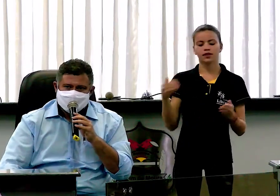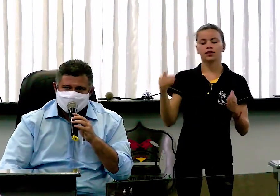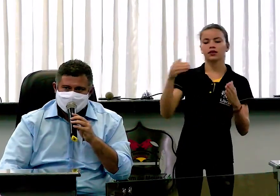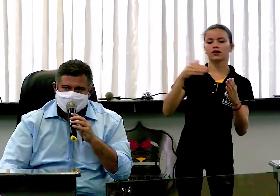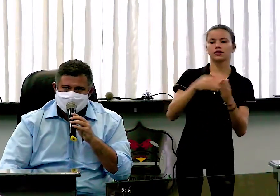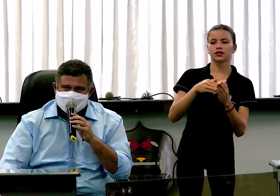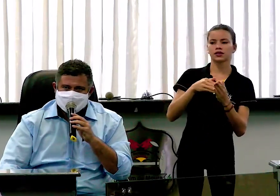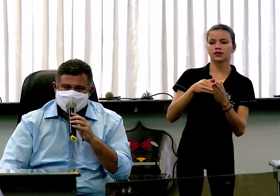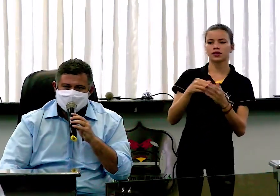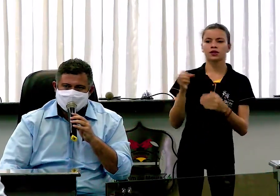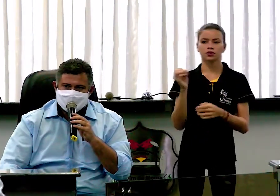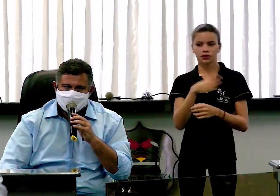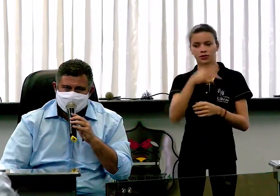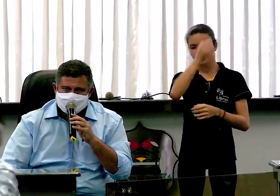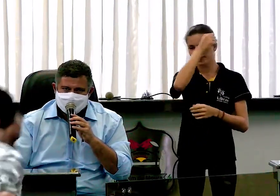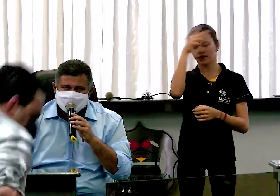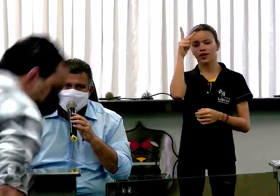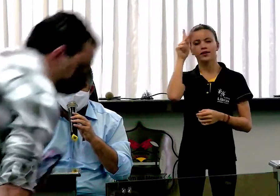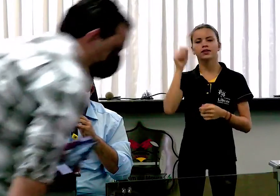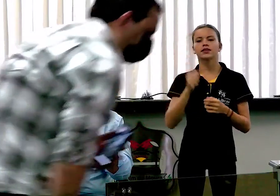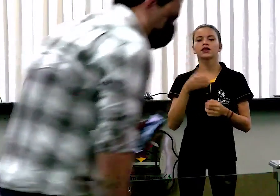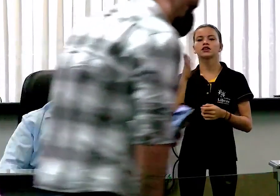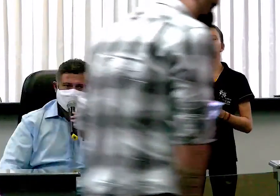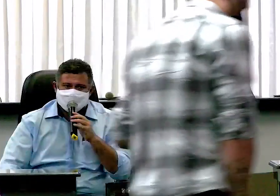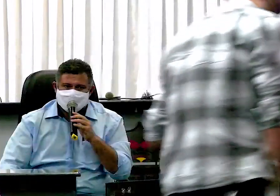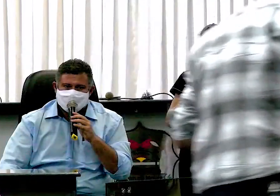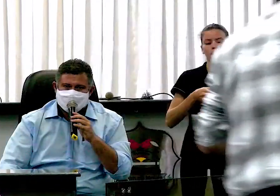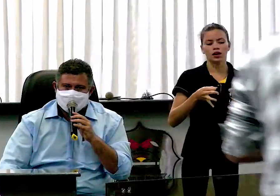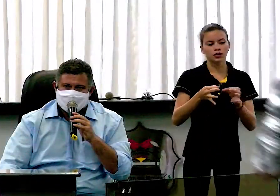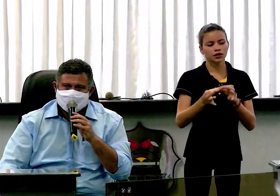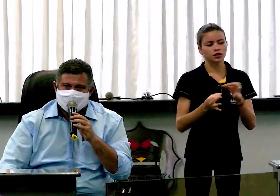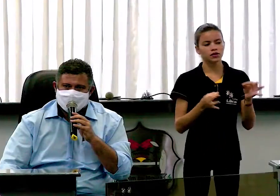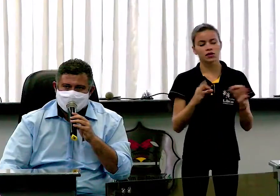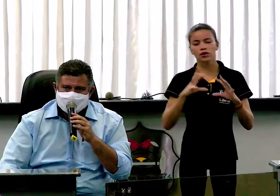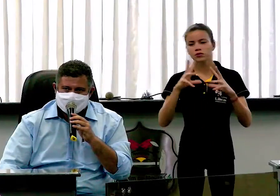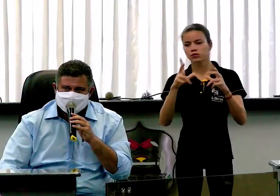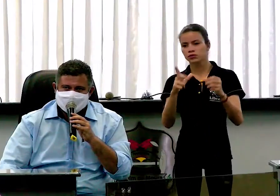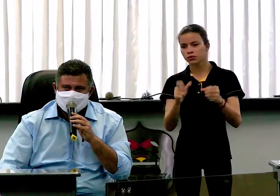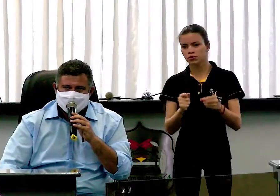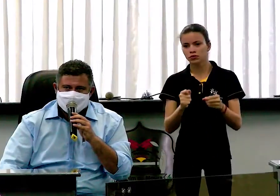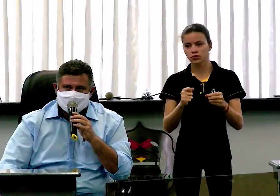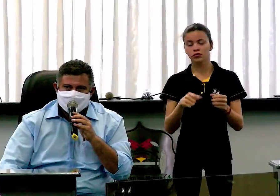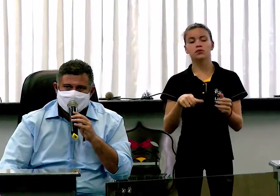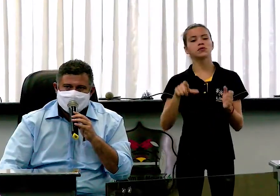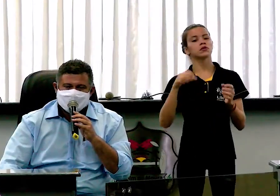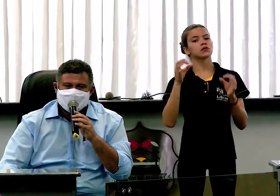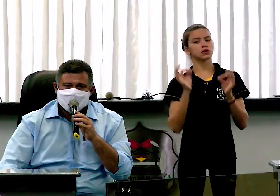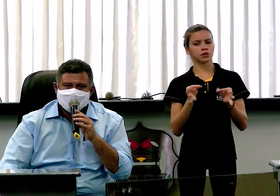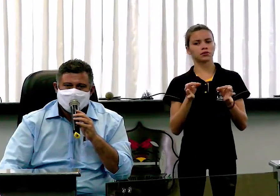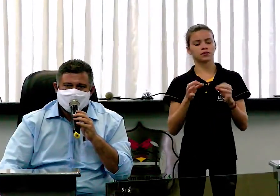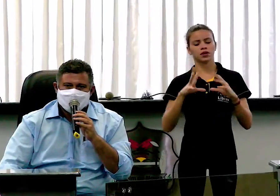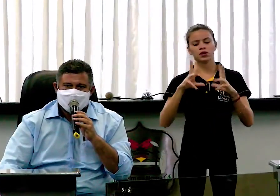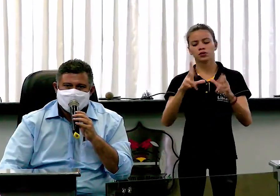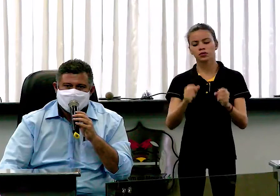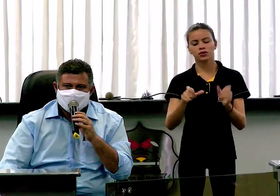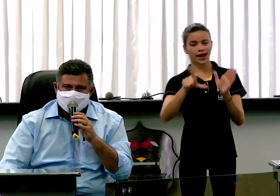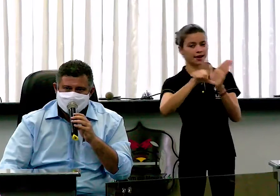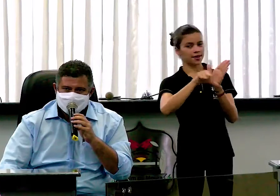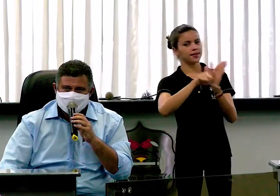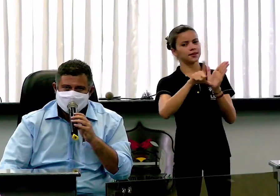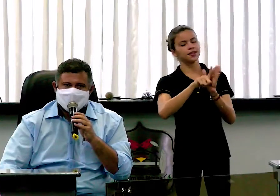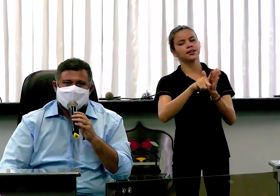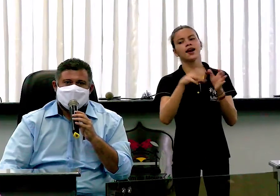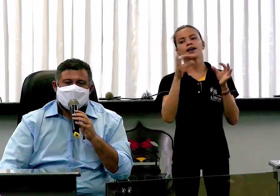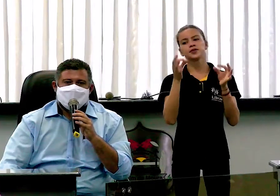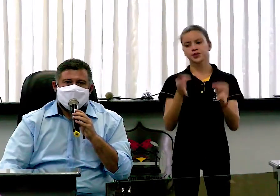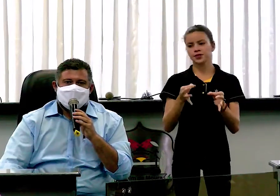estão sendo cumpridas de forma normal nada foi parado nada foi